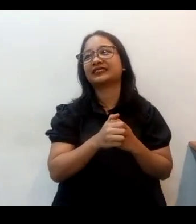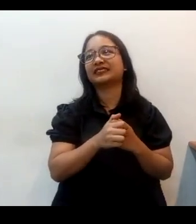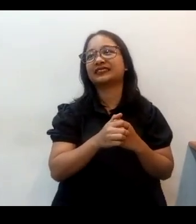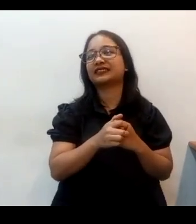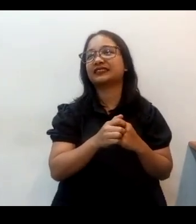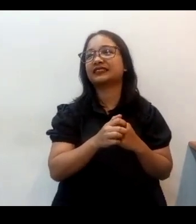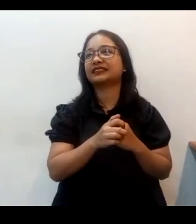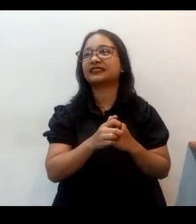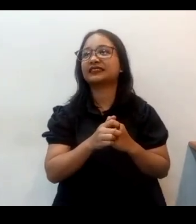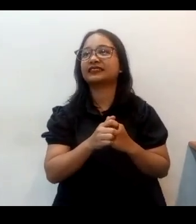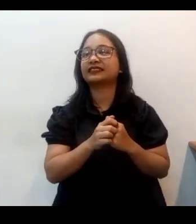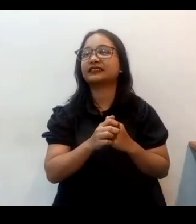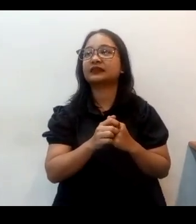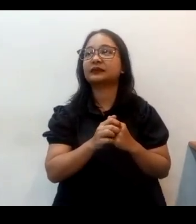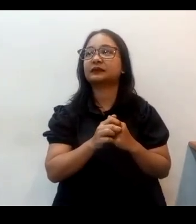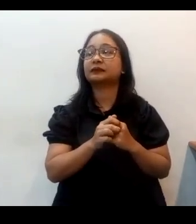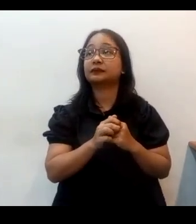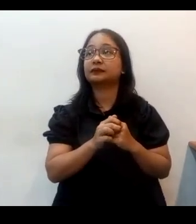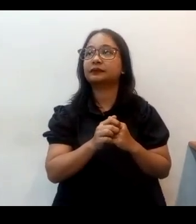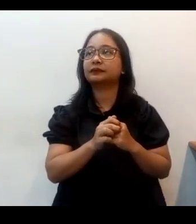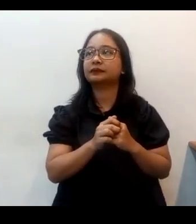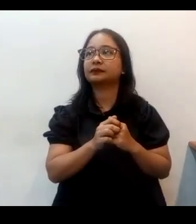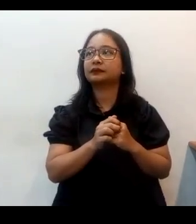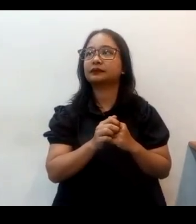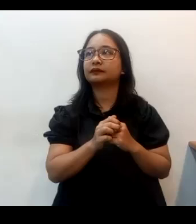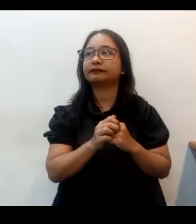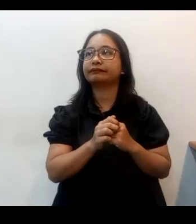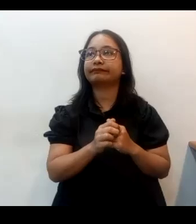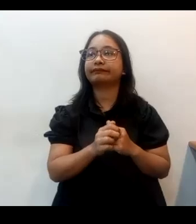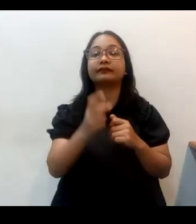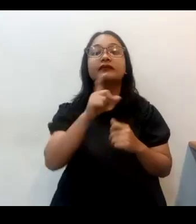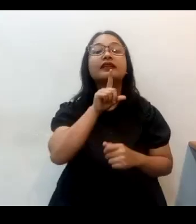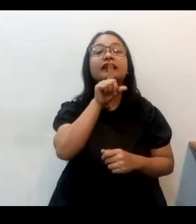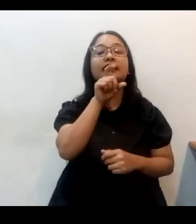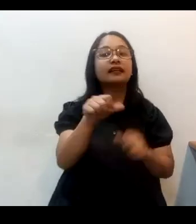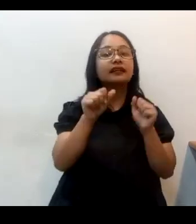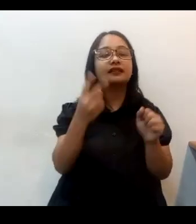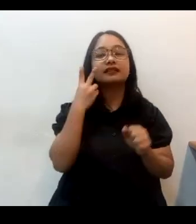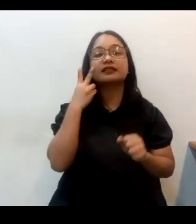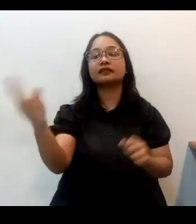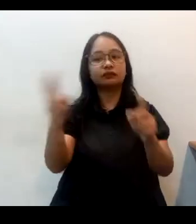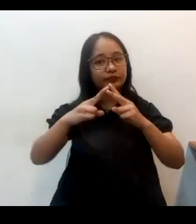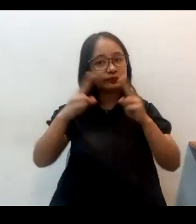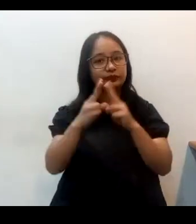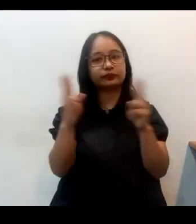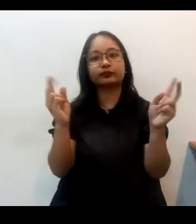comes. Pumasok siya. You can see very far place. Kaya kaya po nito makakita mula sa